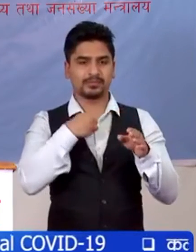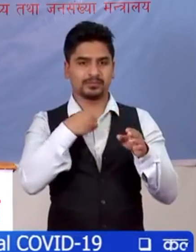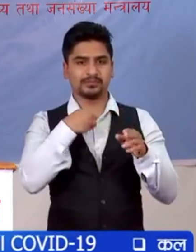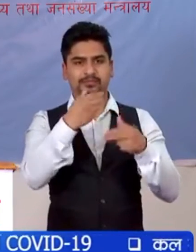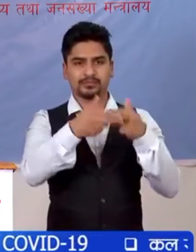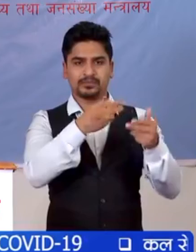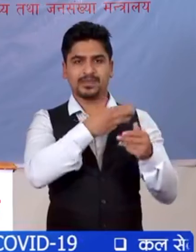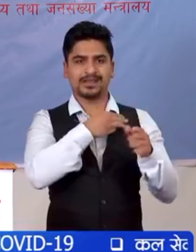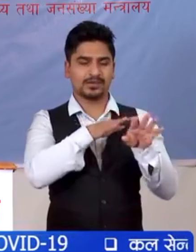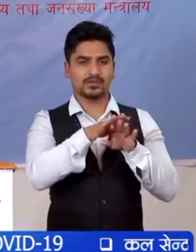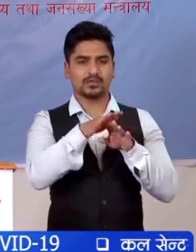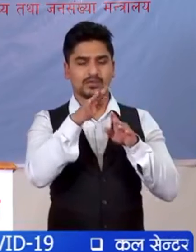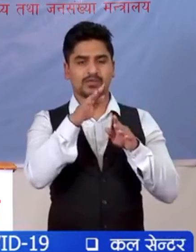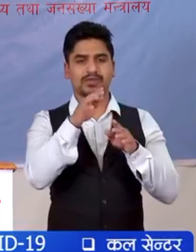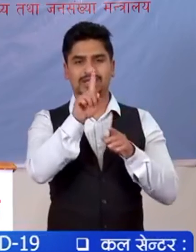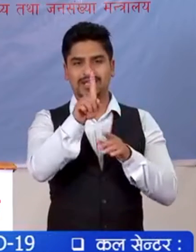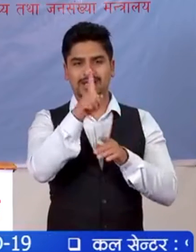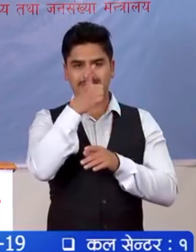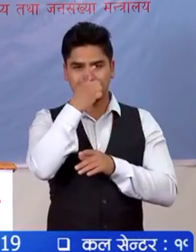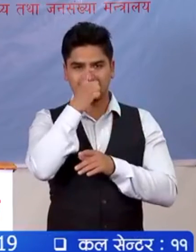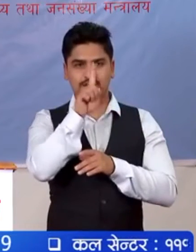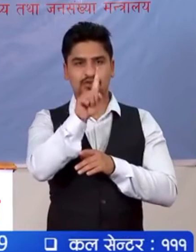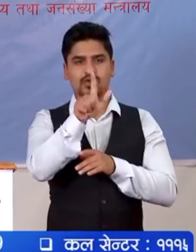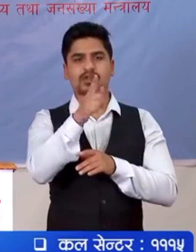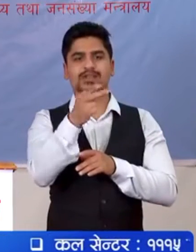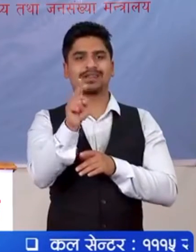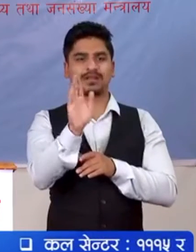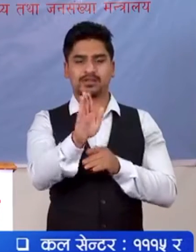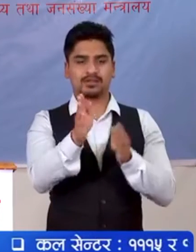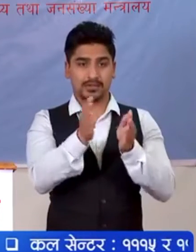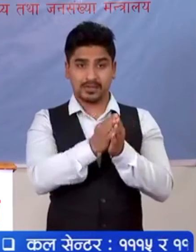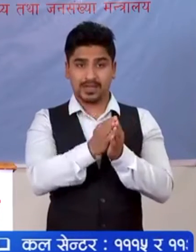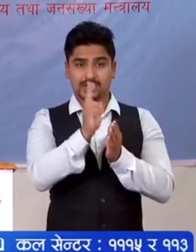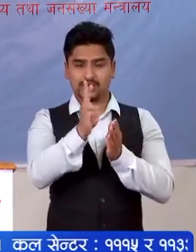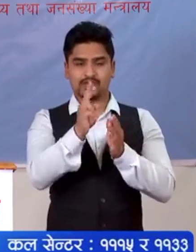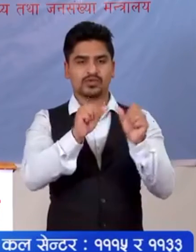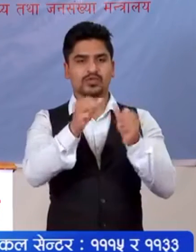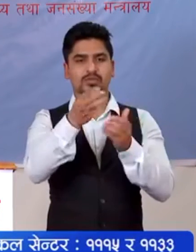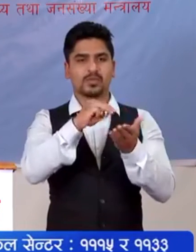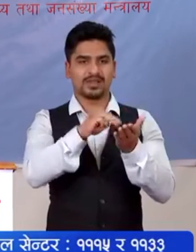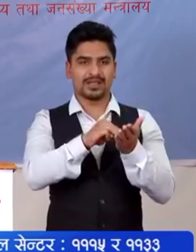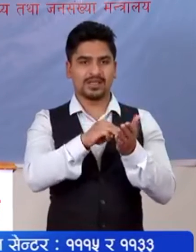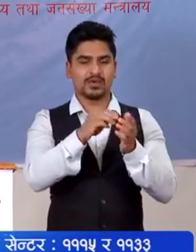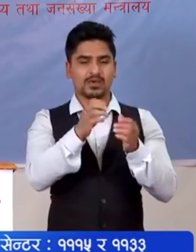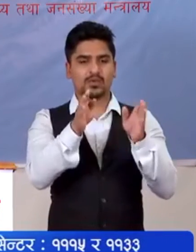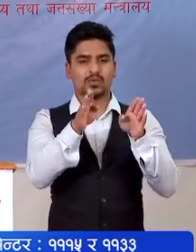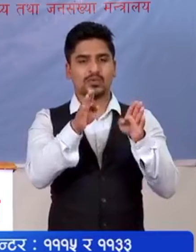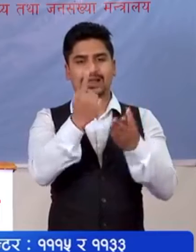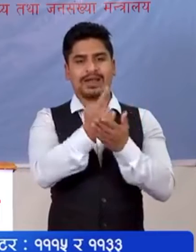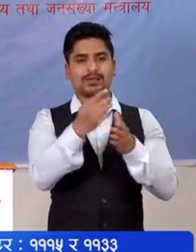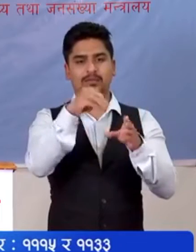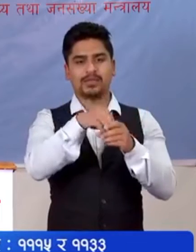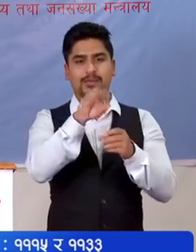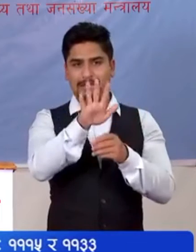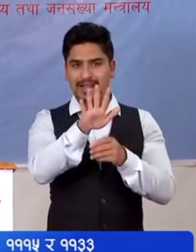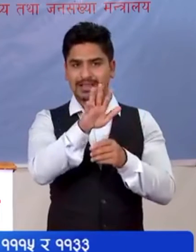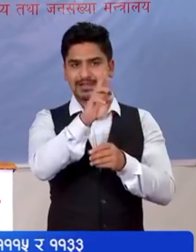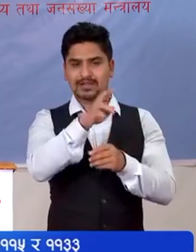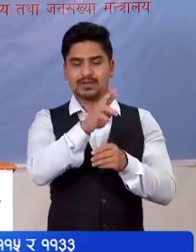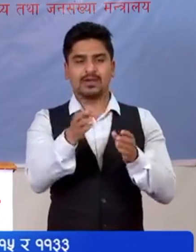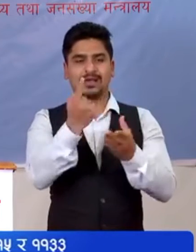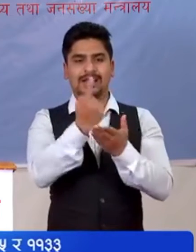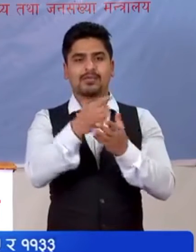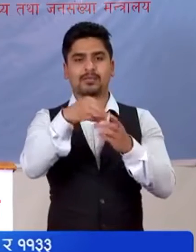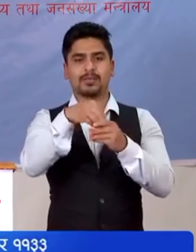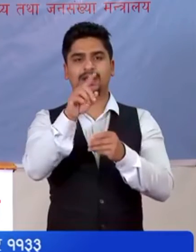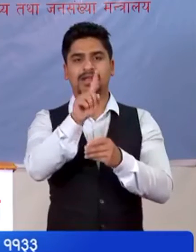सम्भावित र सङ्क्रमितहरूको संख्या 117 छ कुल, जसमध्ये उपत्यकाभित्र 5 वटा र उपत्यका